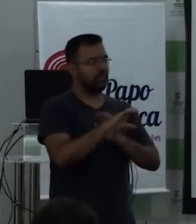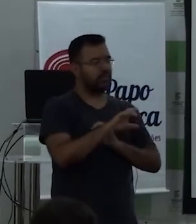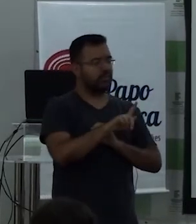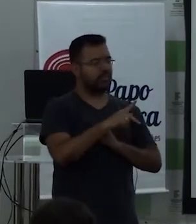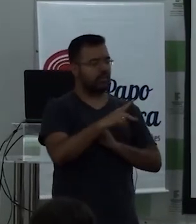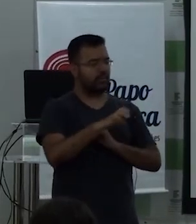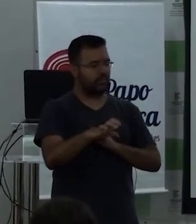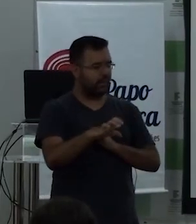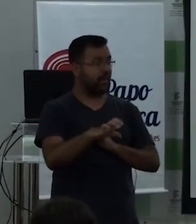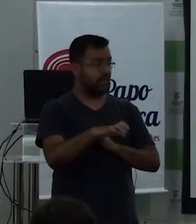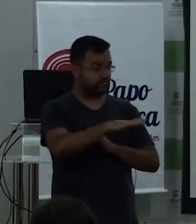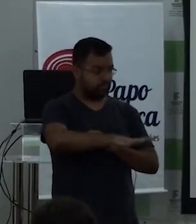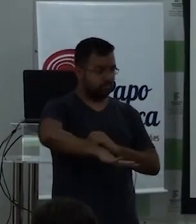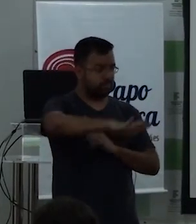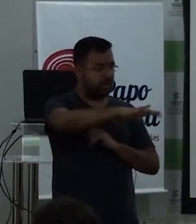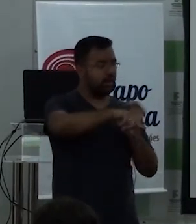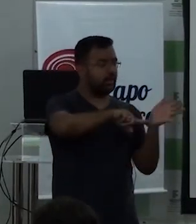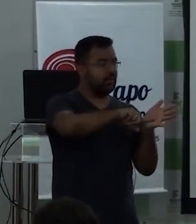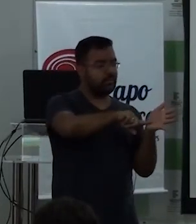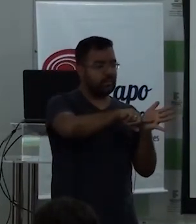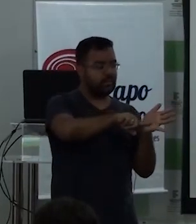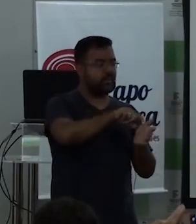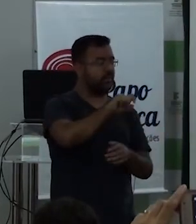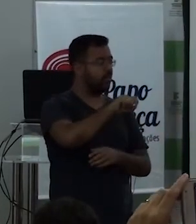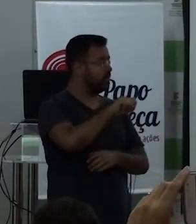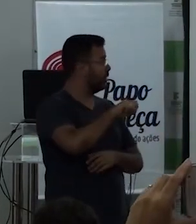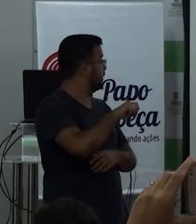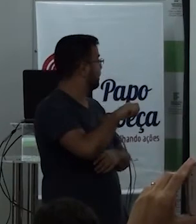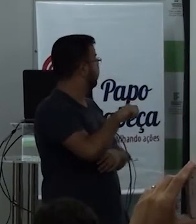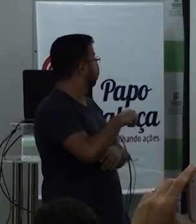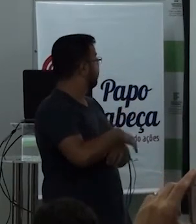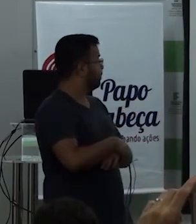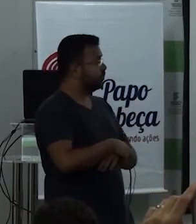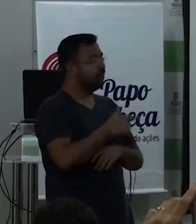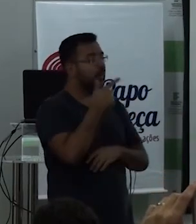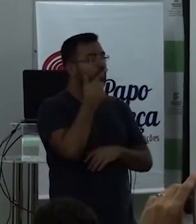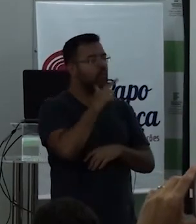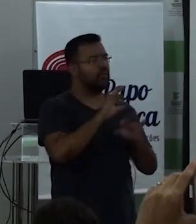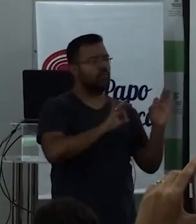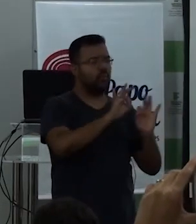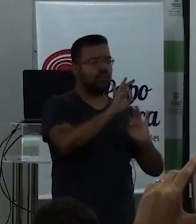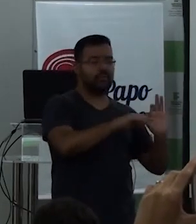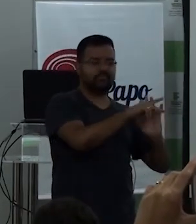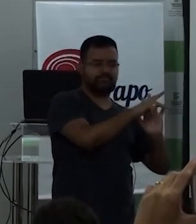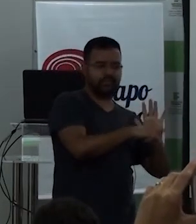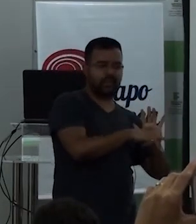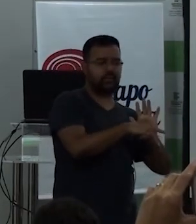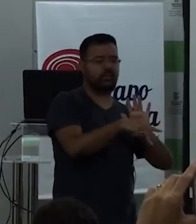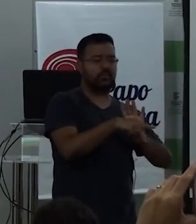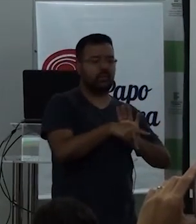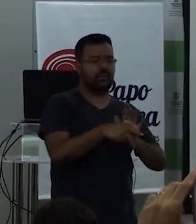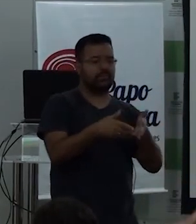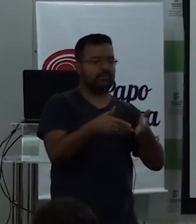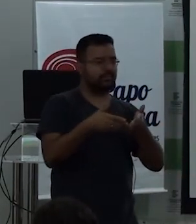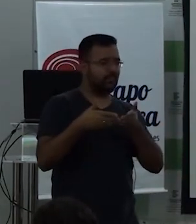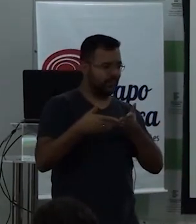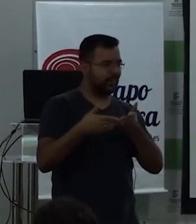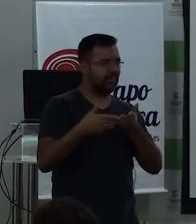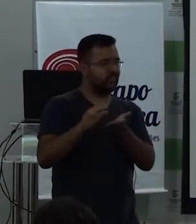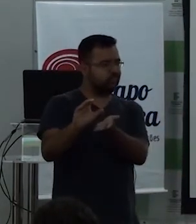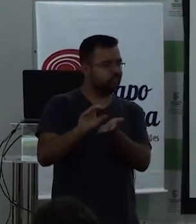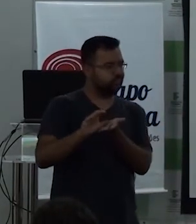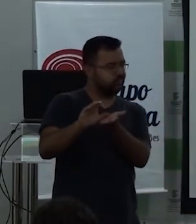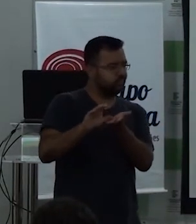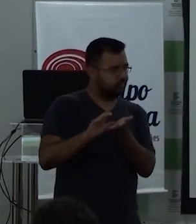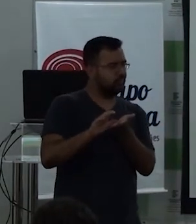Geral de Pesquisa e Extensão na área da pesquisa, a gente elaborou projetos de solicitação de auxílio financeiro para a